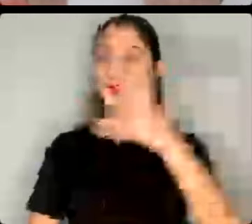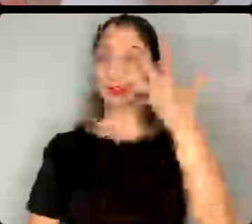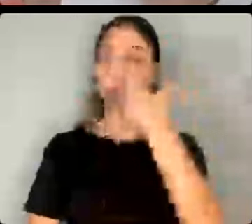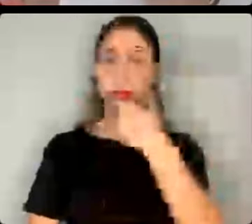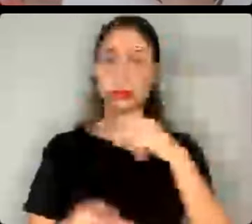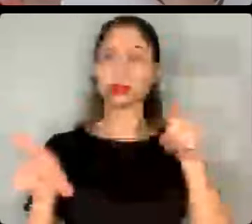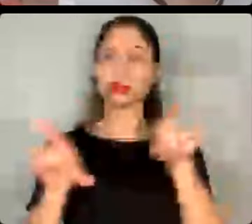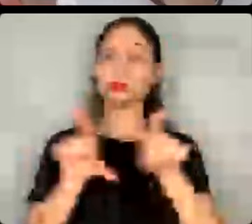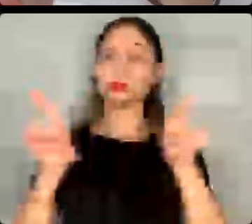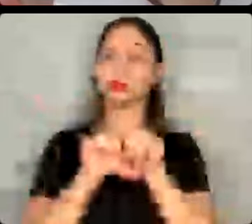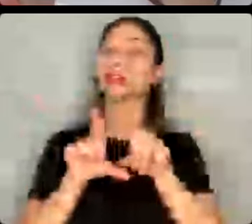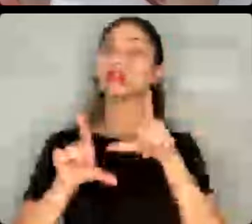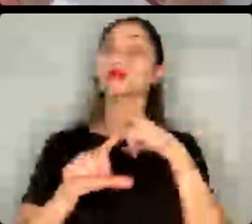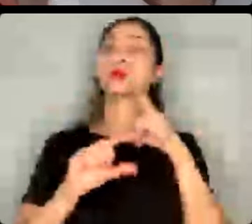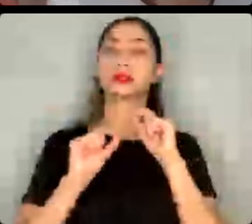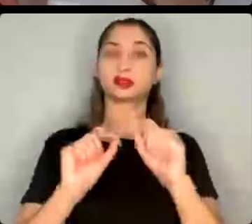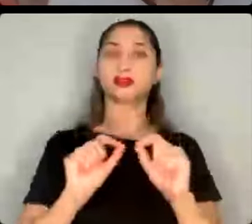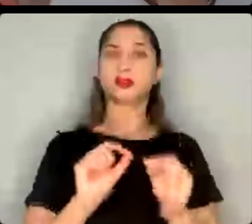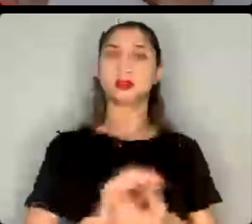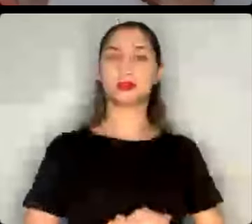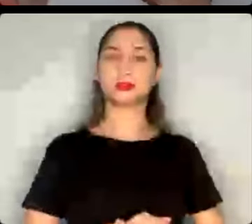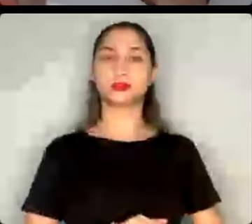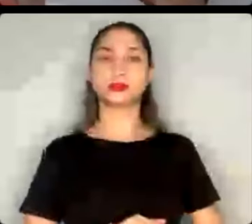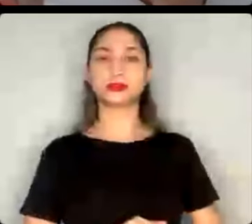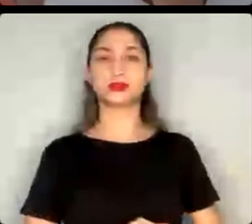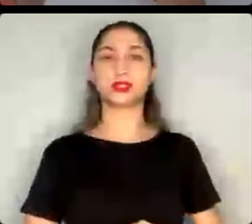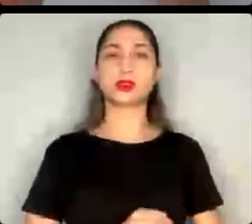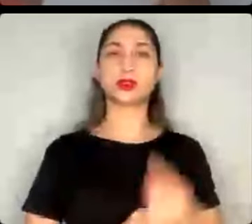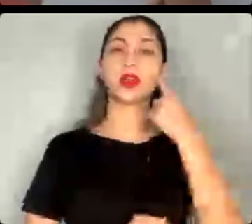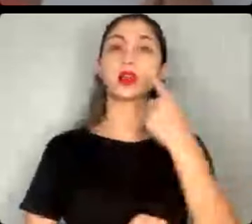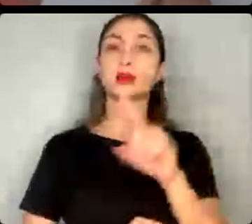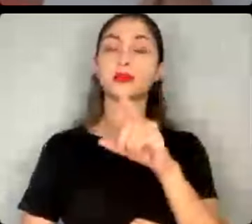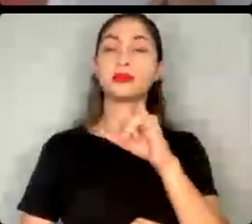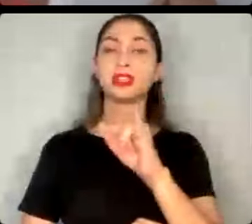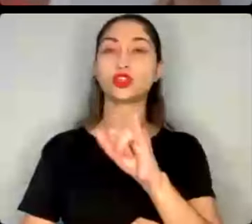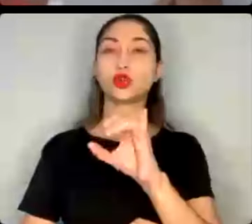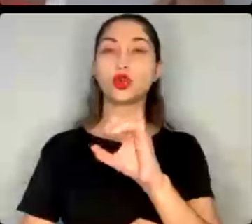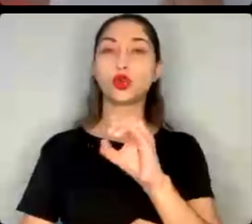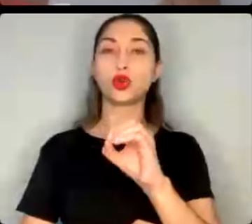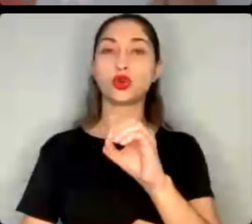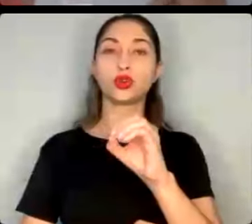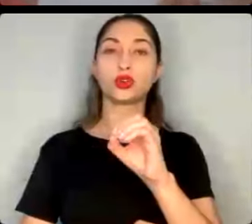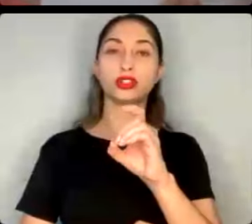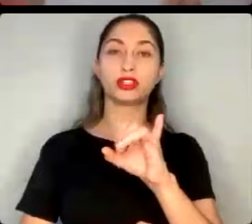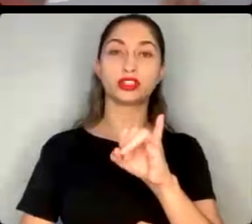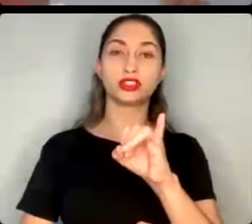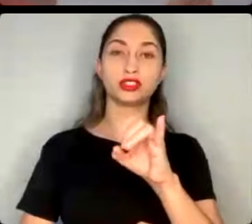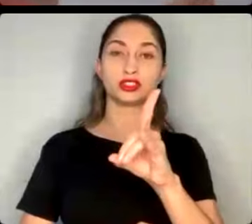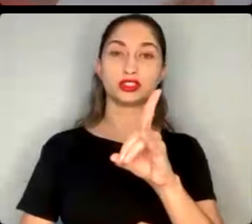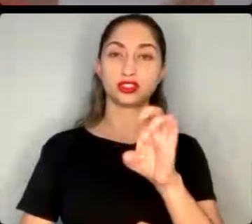vendo aqui, gente? O ossioide está aqui, tá vendo? Esse seria, a gente pode chamar do